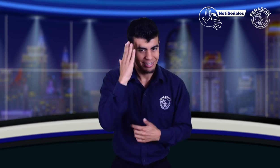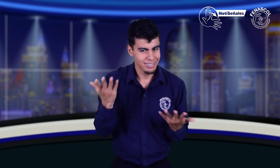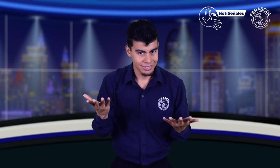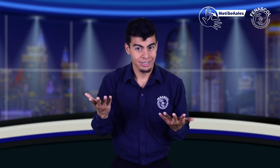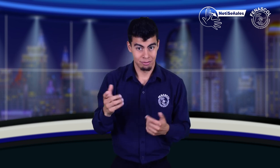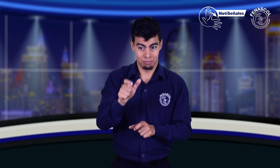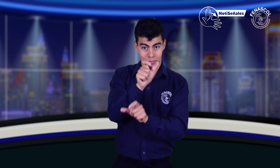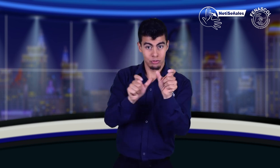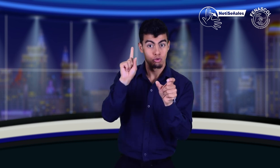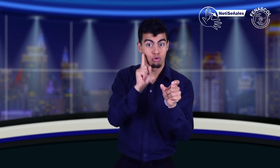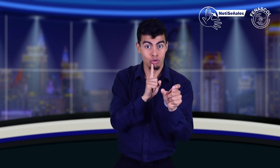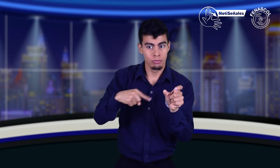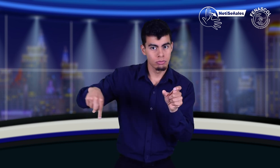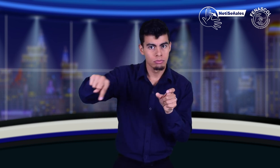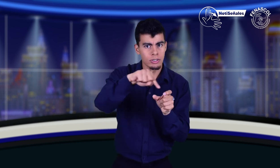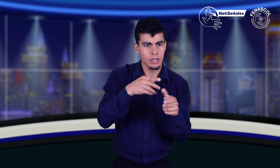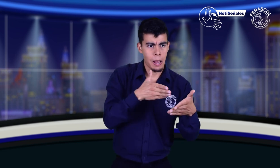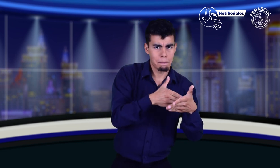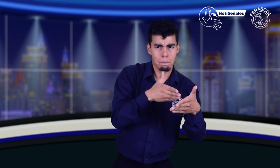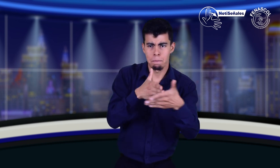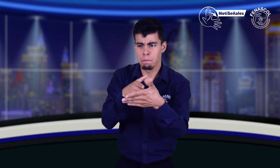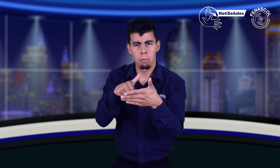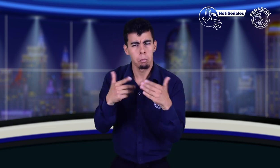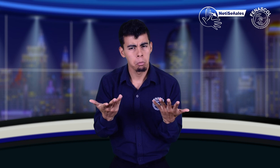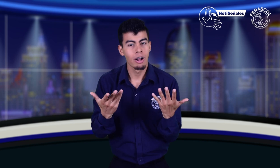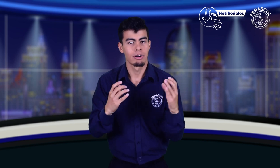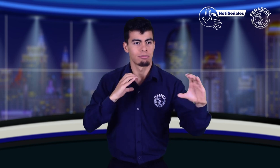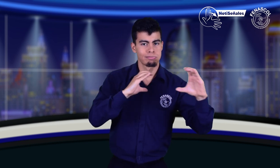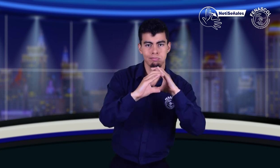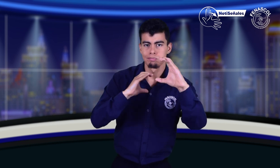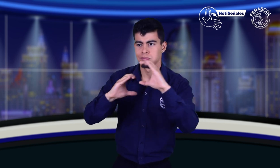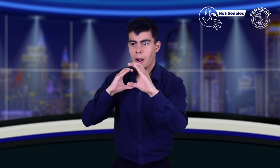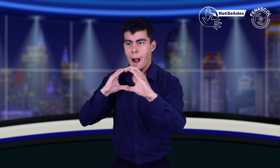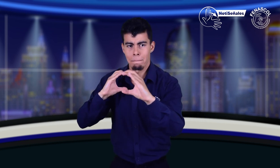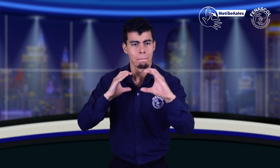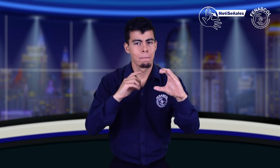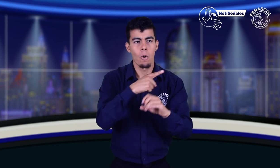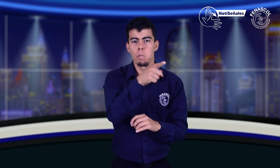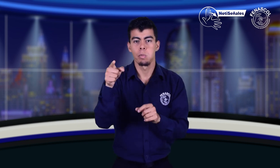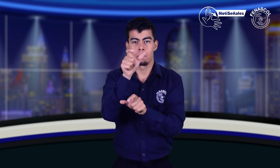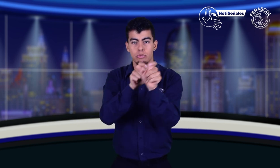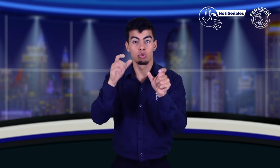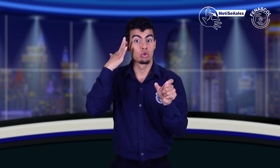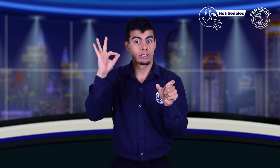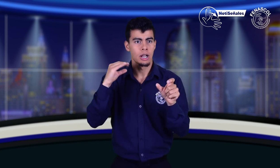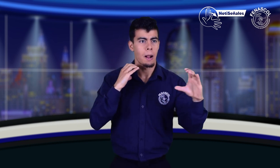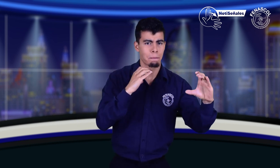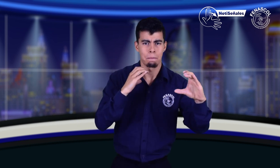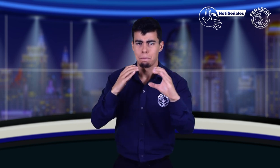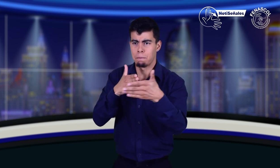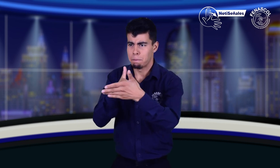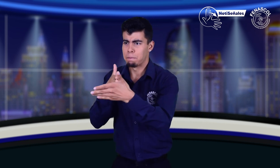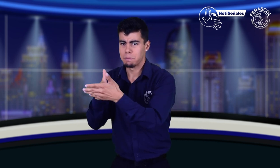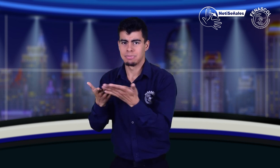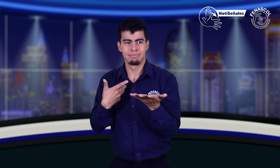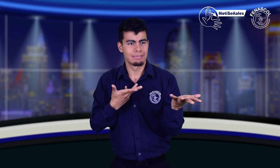común ver que las personas sordas se enfrentan barreras comunicativas en diversos espacios pensando en esta